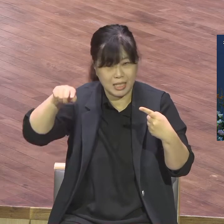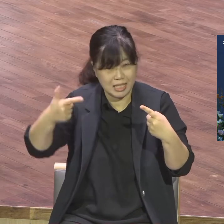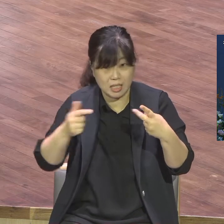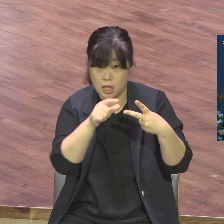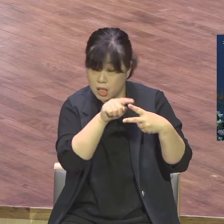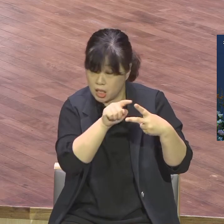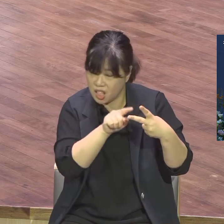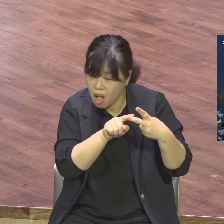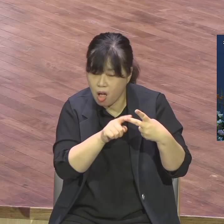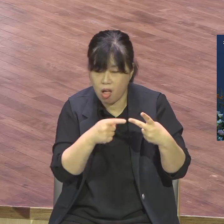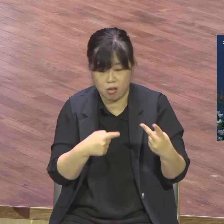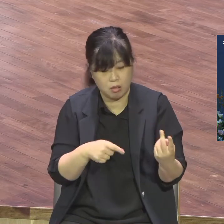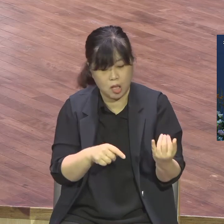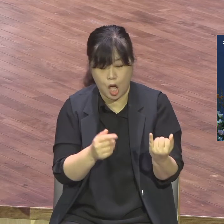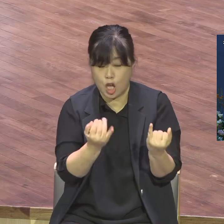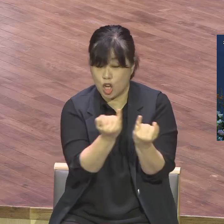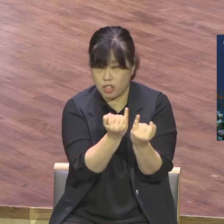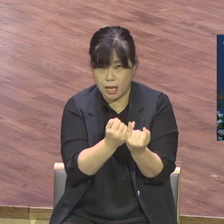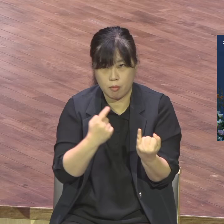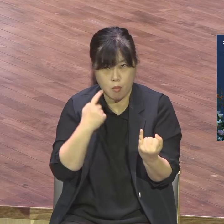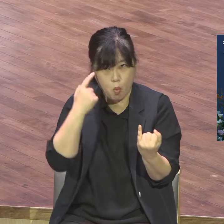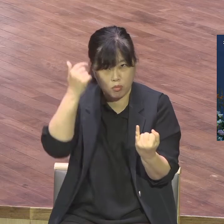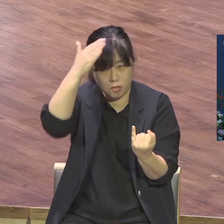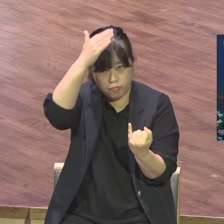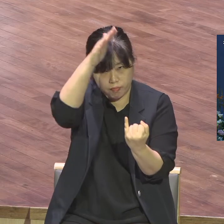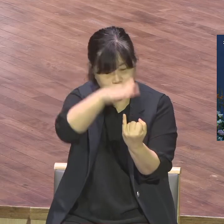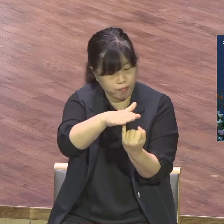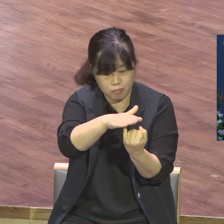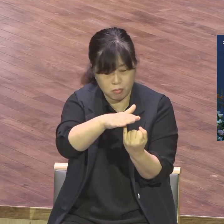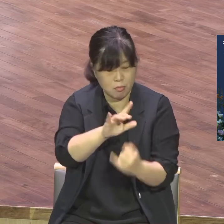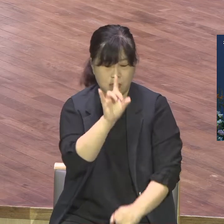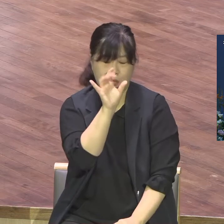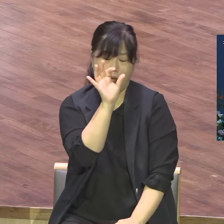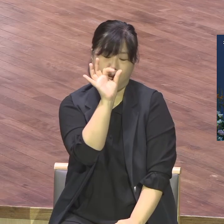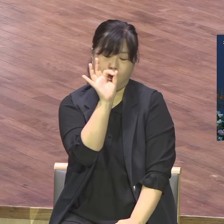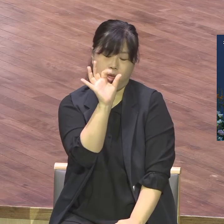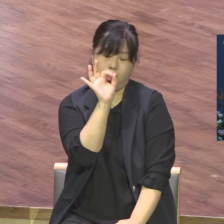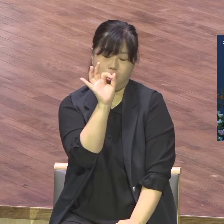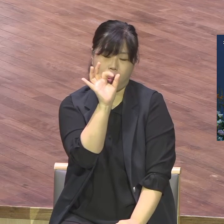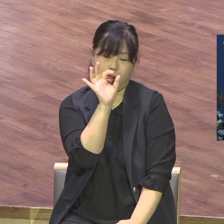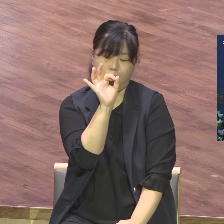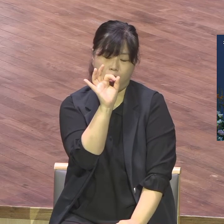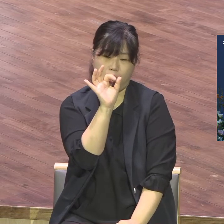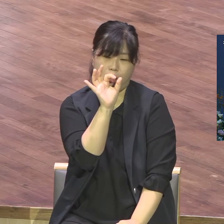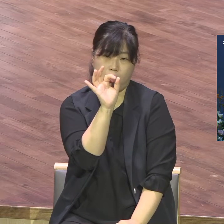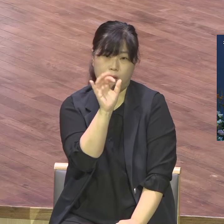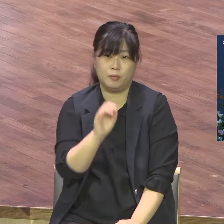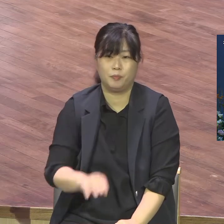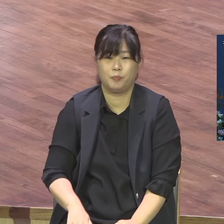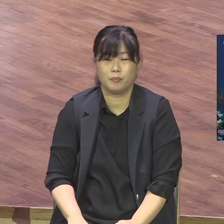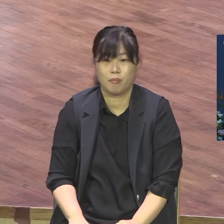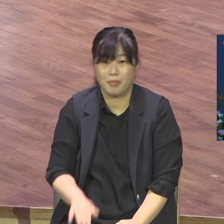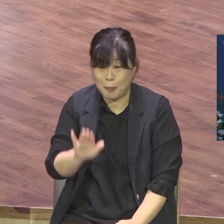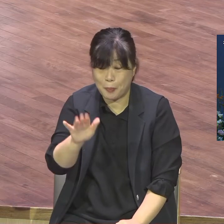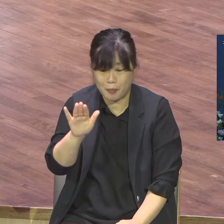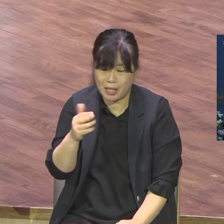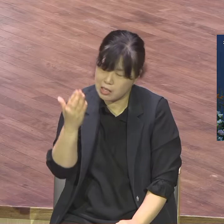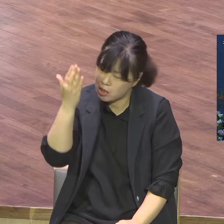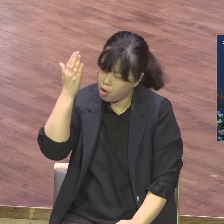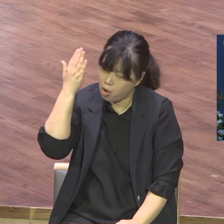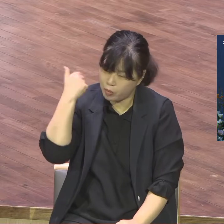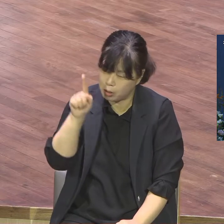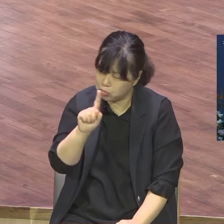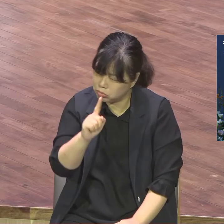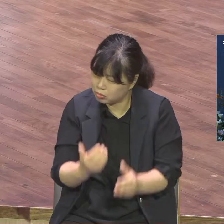이 전부 다 불허하고 있습니다. 그래서 교단의 뜻과 달리 여성 목사 안수를 허용한 합신 측의 한 목사가